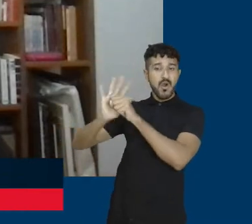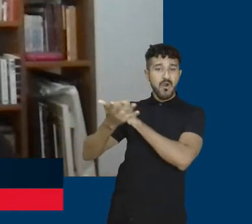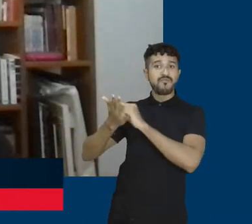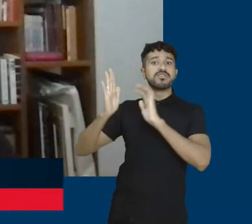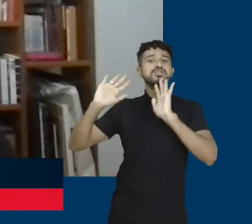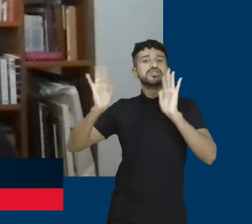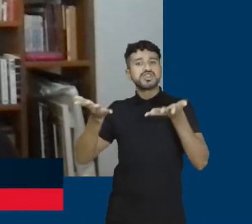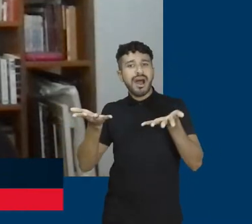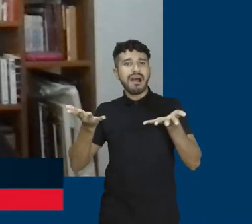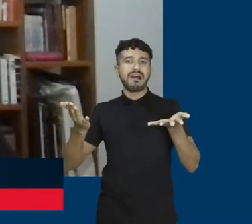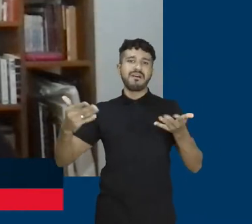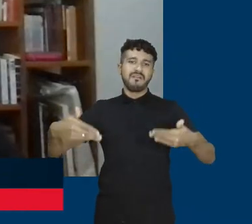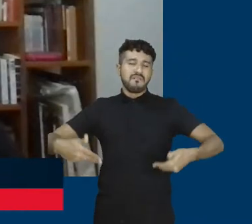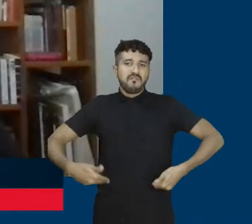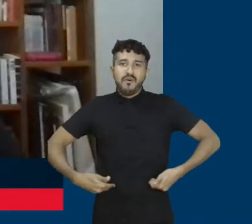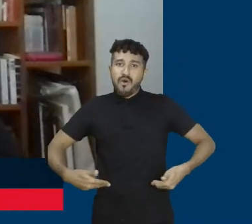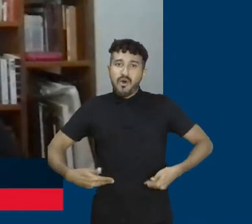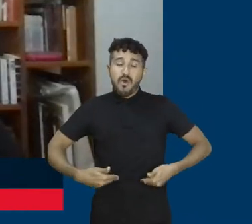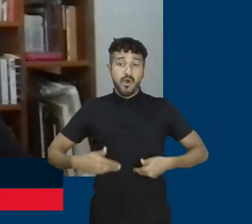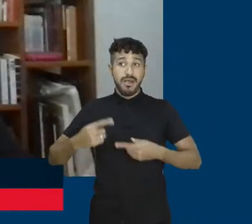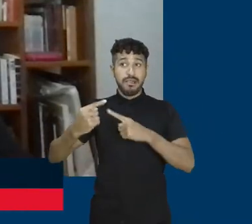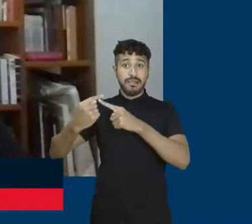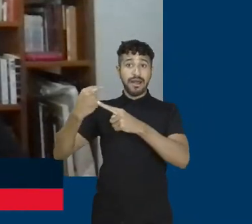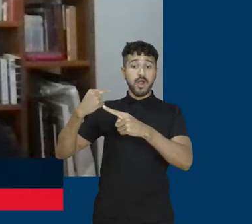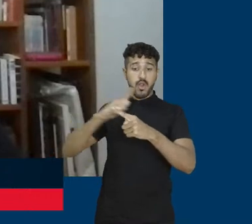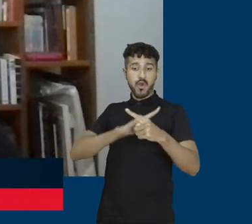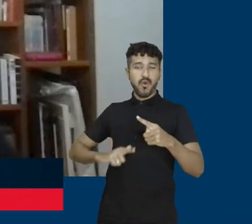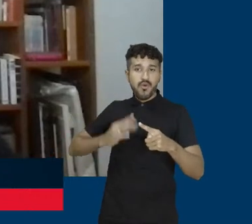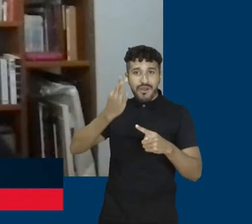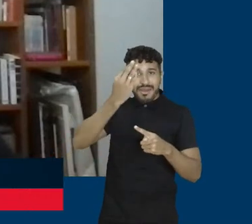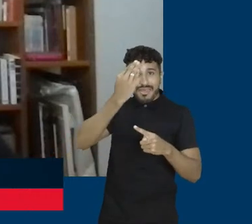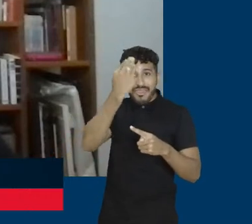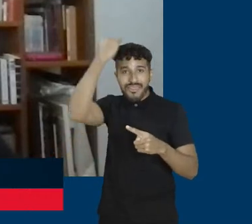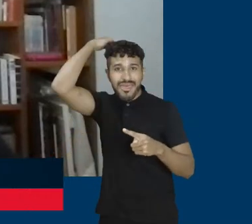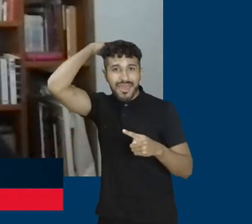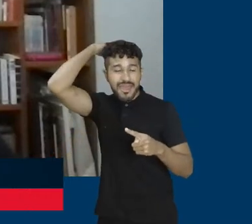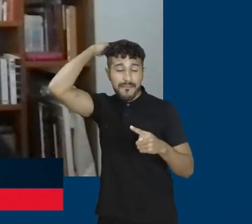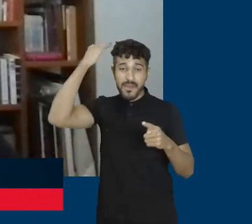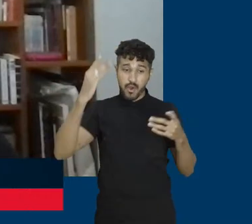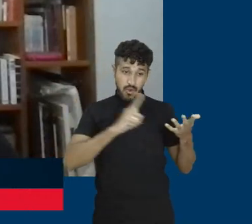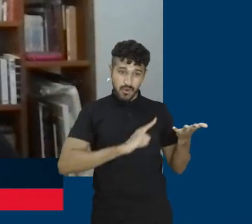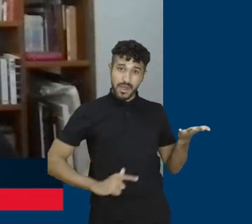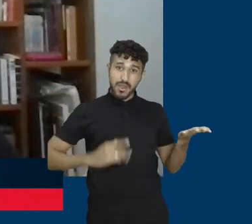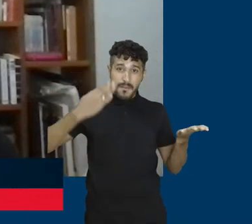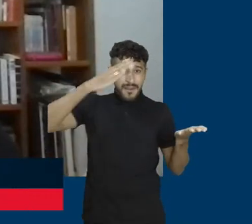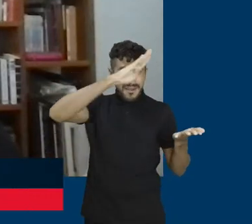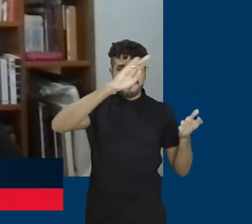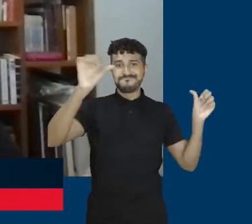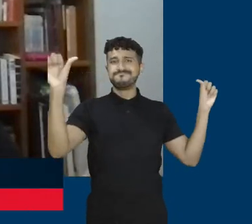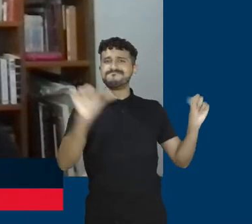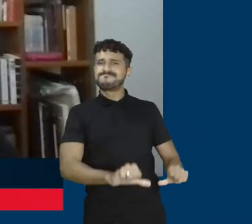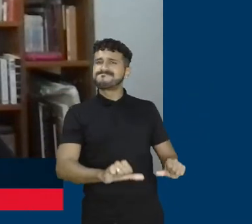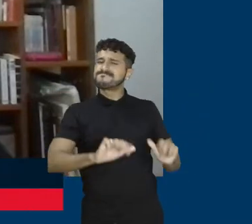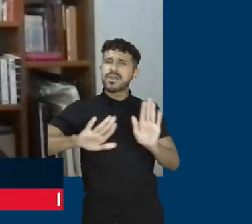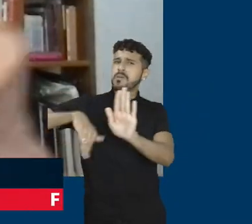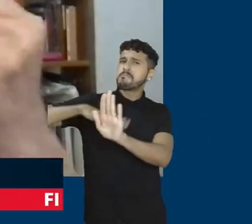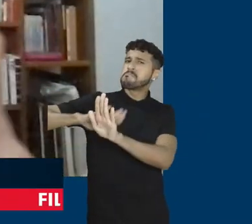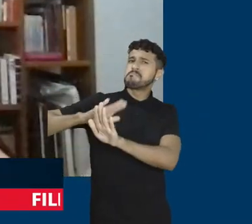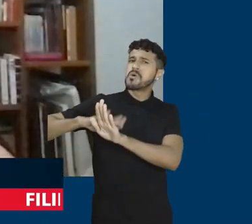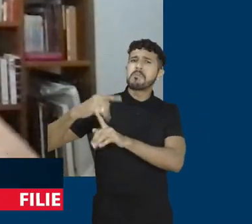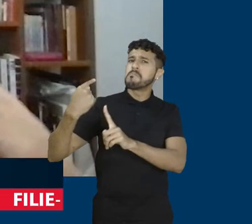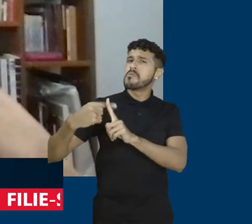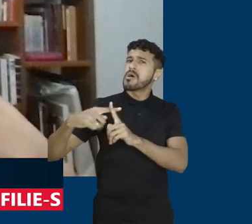Brasil, ainda no governo Temer, e piorou muito no governo Bolsonaro. O que que causou a volta da